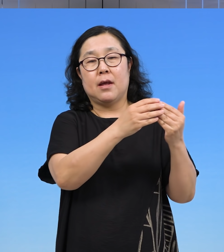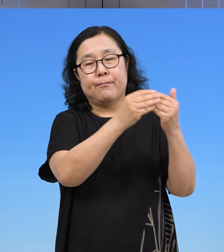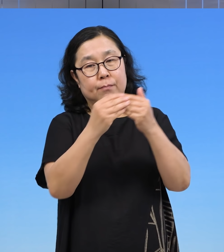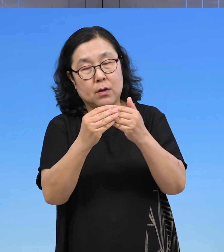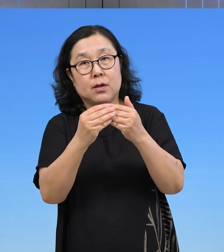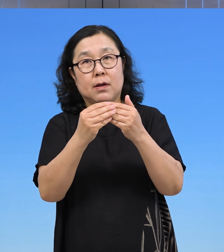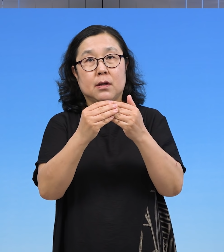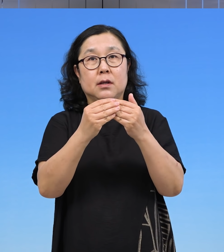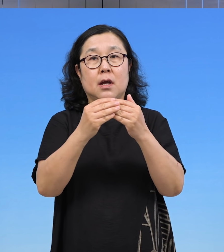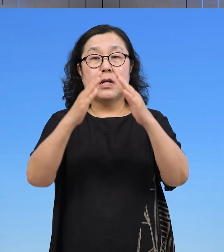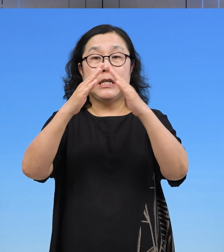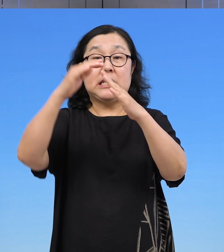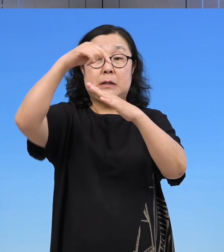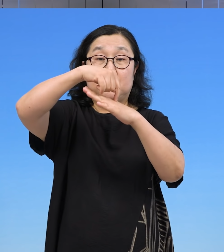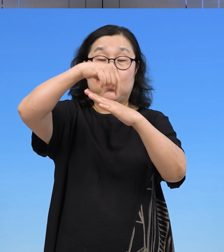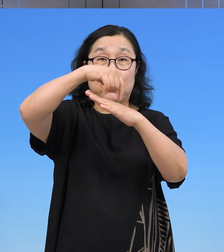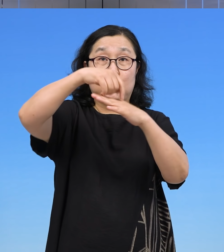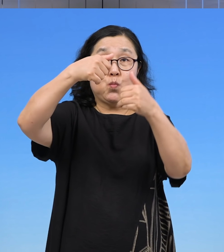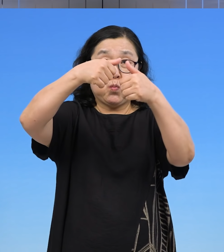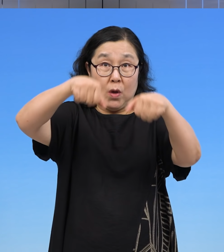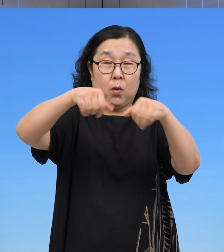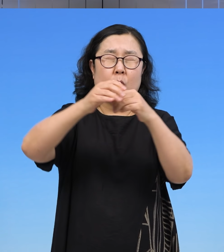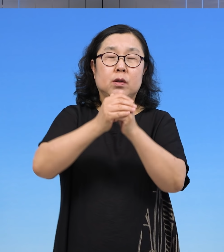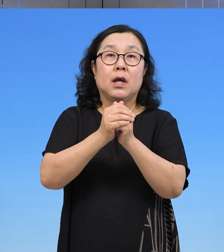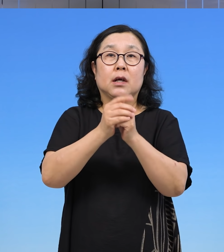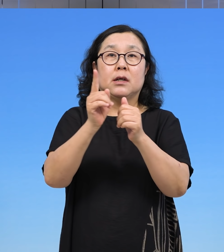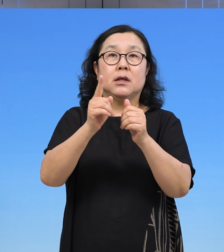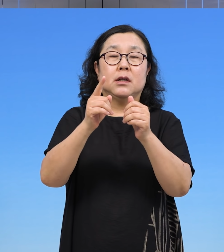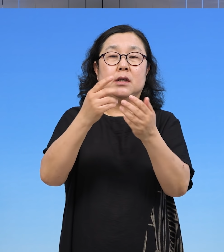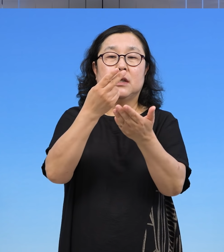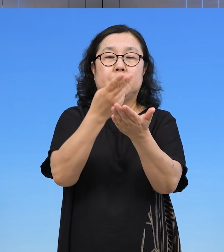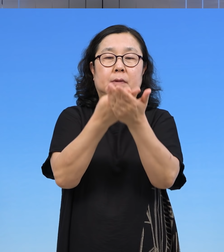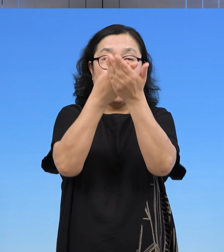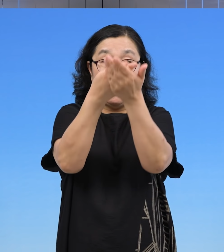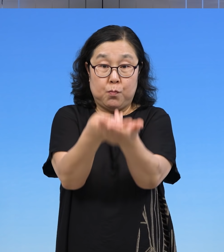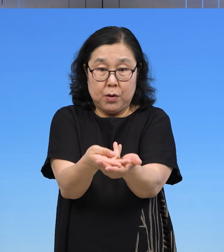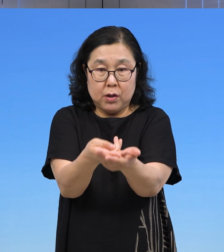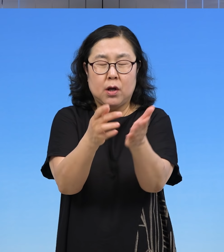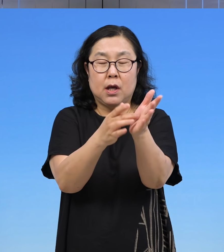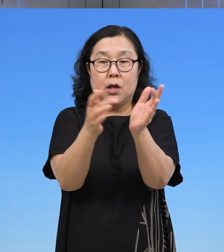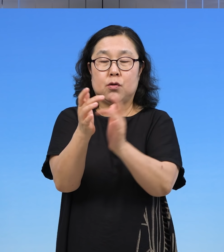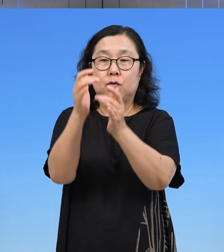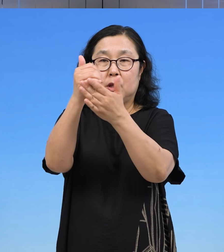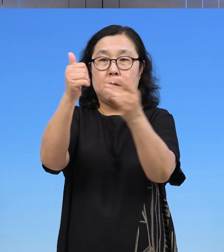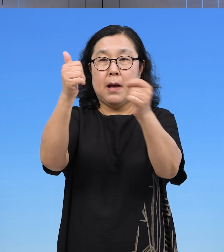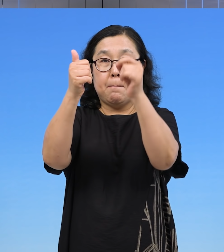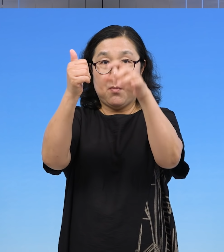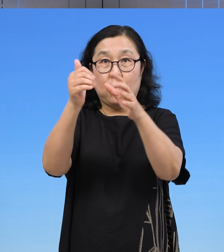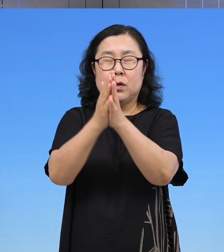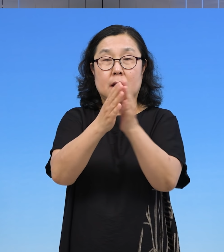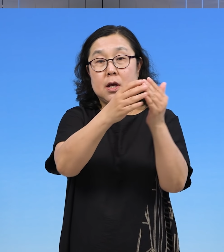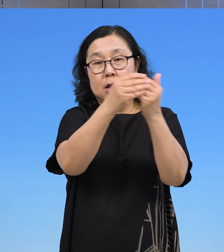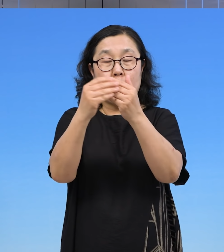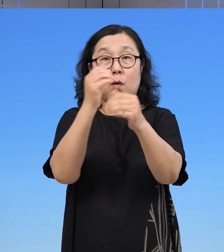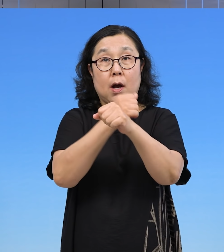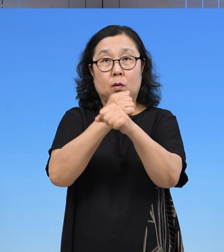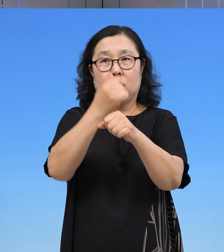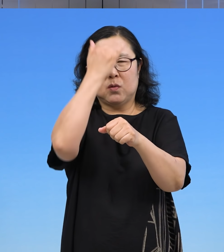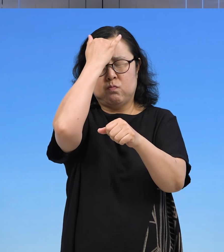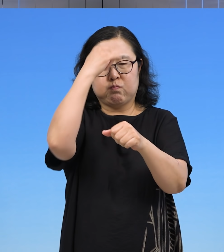예수님의 소문 지붕을 뚫고 들 것으로 그렇게 예수님 앞으로 인도했다 그리고 예수님은